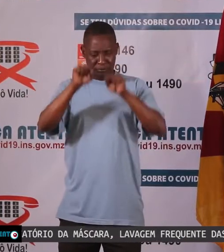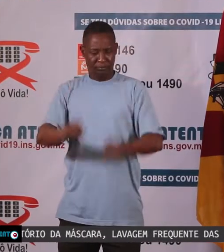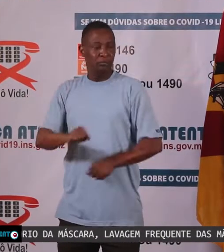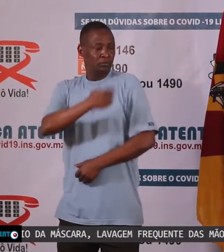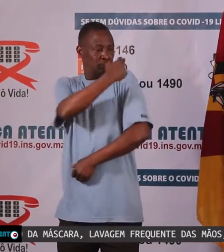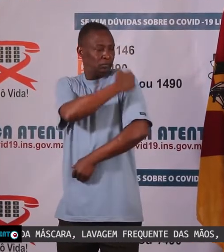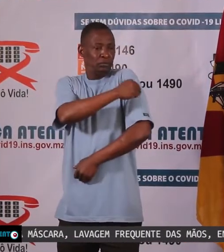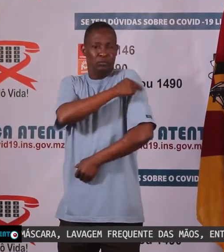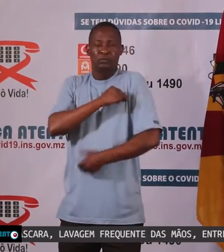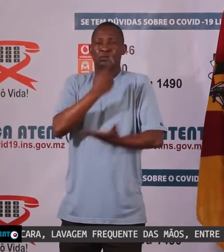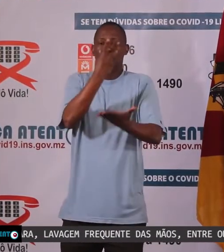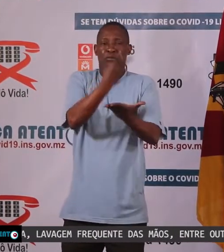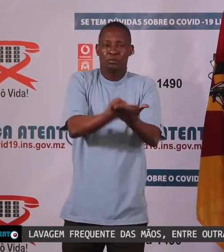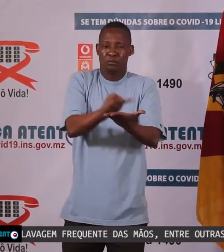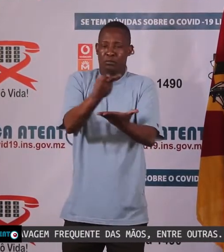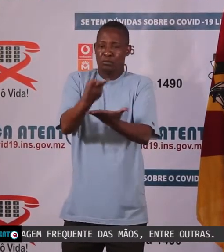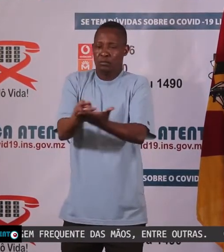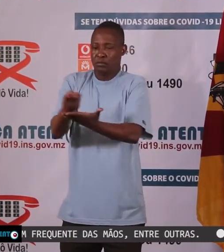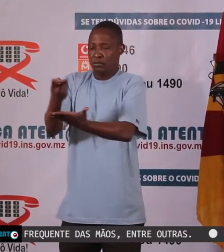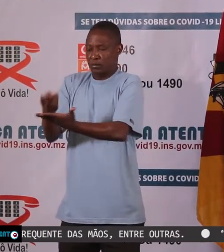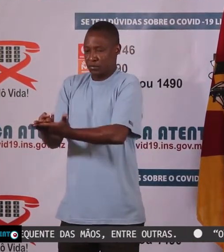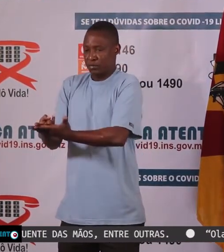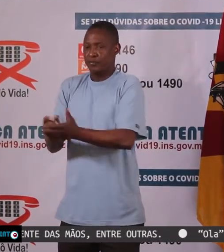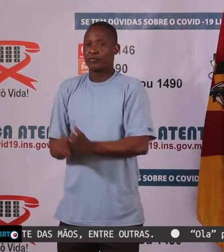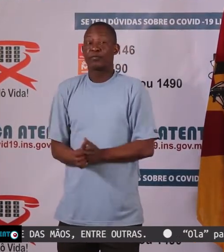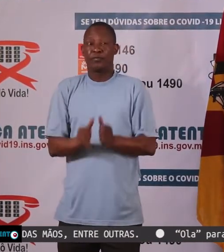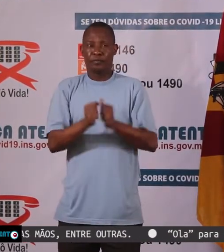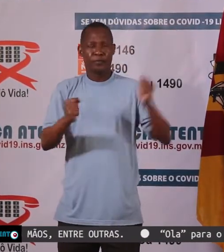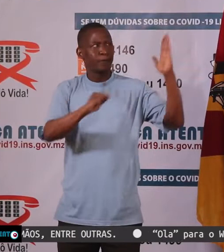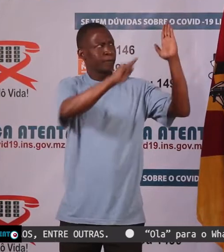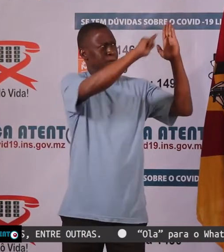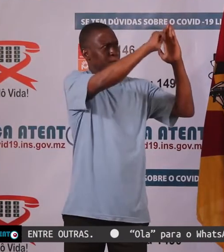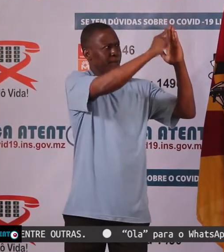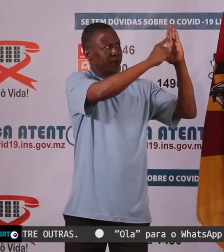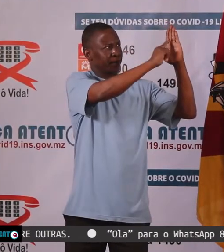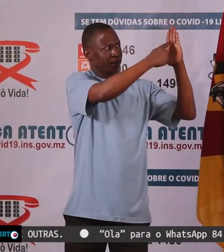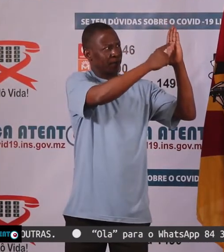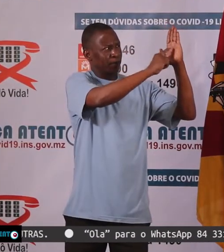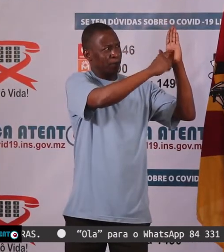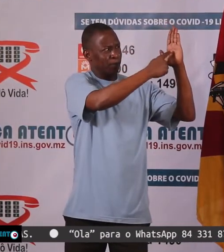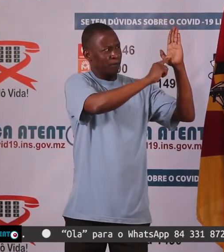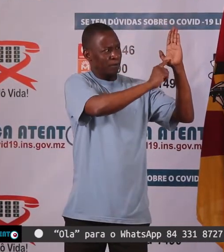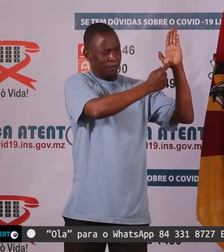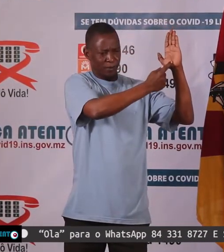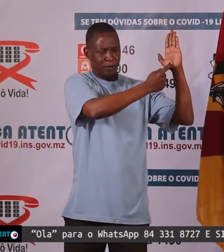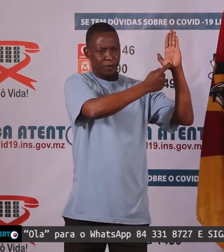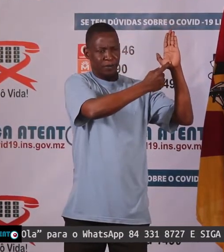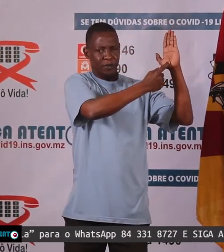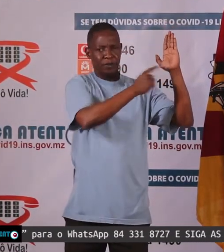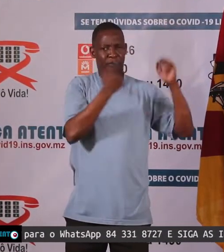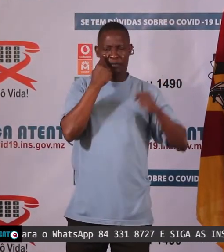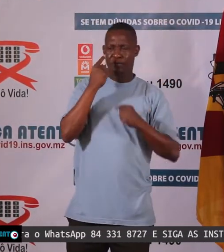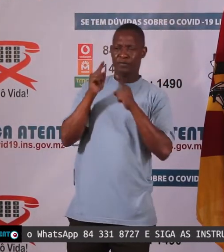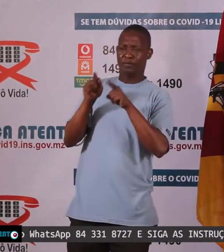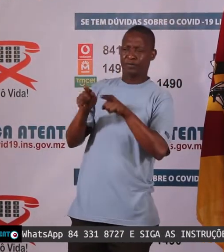Foi tendo em conta estes aspectos, estando cumpridos os pressupostos de transmissão comunitária na cidade de